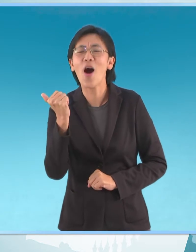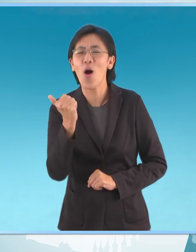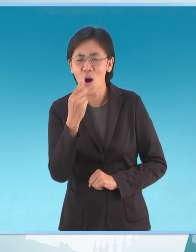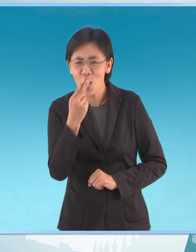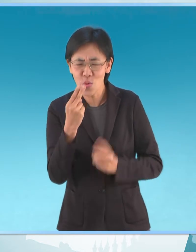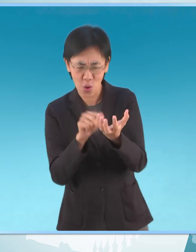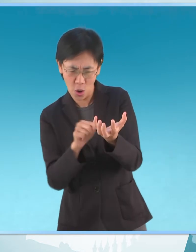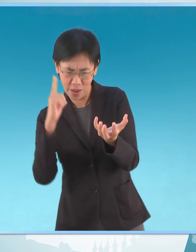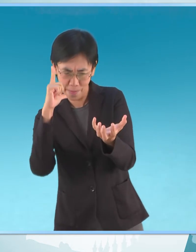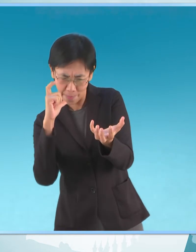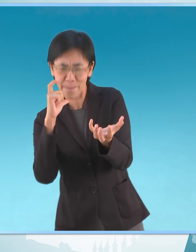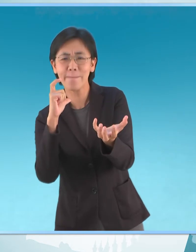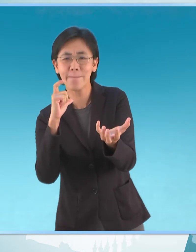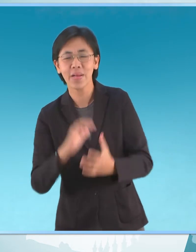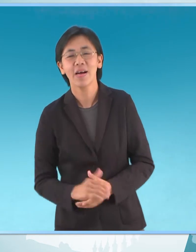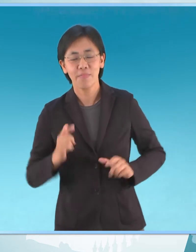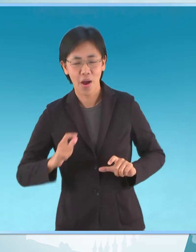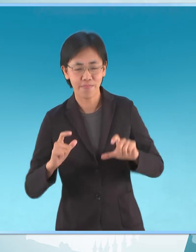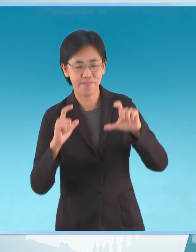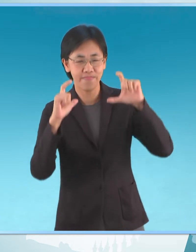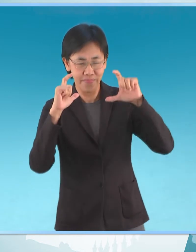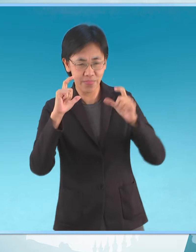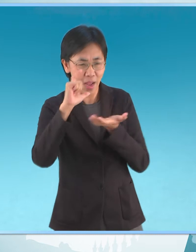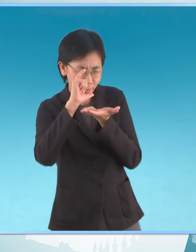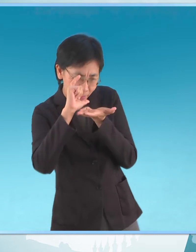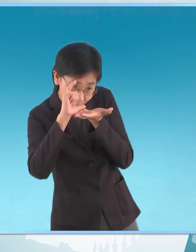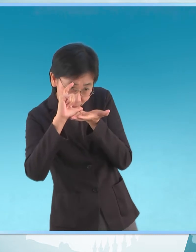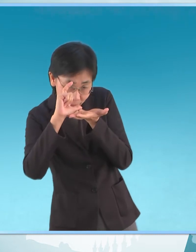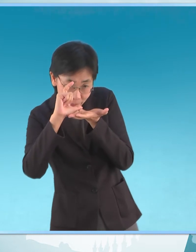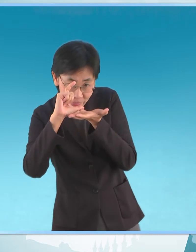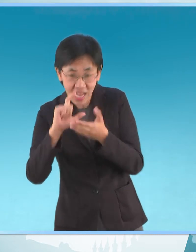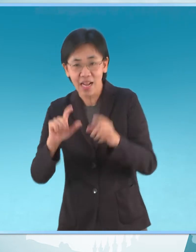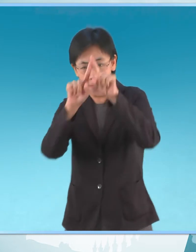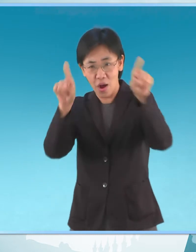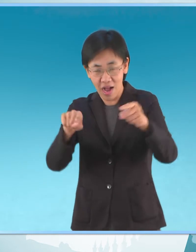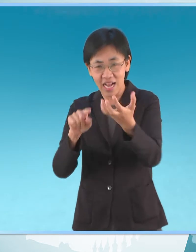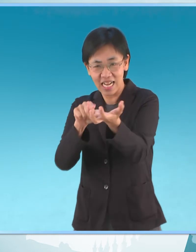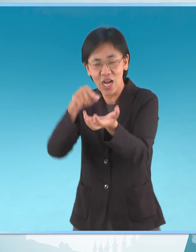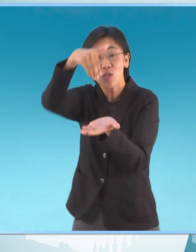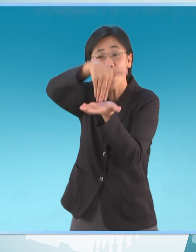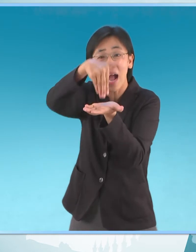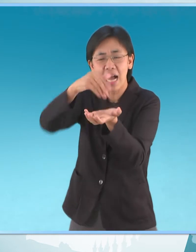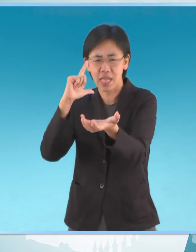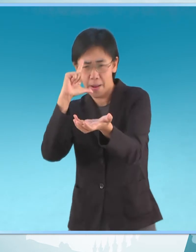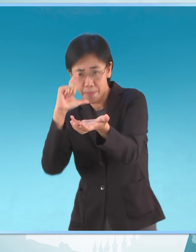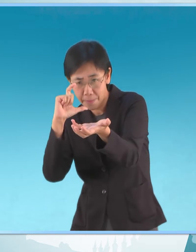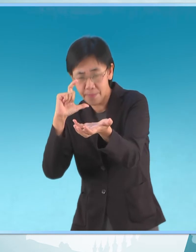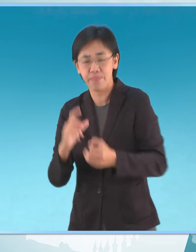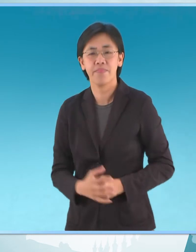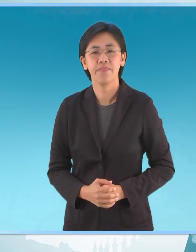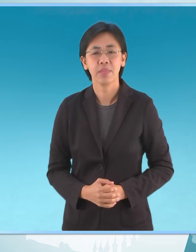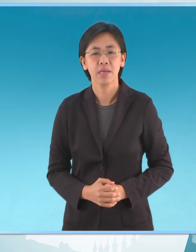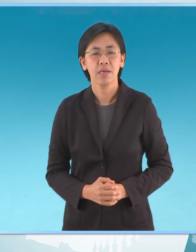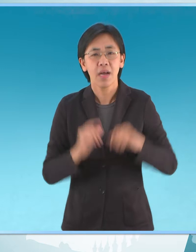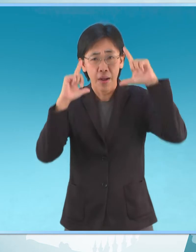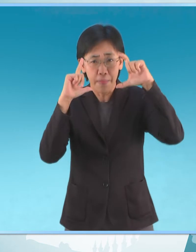นี้น่าสนใจก็ยกกล้องขึ้นมาแล้วก็ส่วนใหญ่ก็จะเอาวัตถุไว้กลางภาพแล้วก็ถ่ายเลยนะครับเพราะฉะนั้นการถ่าย